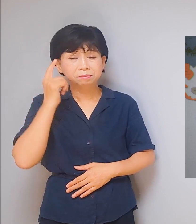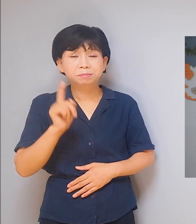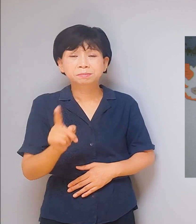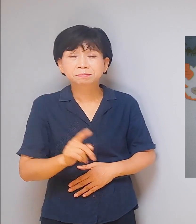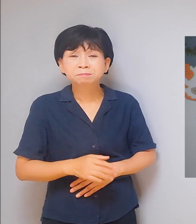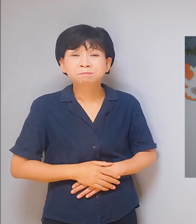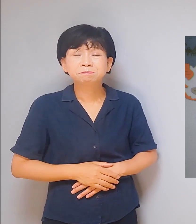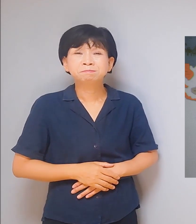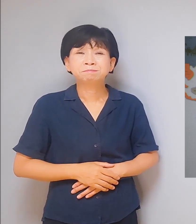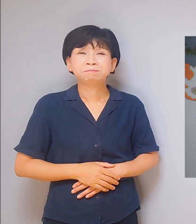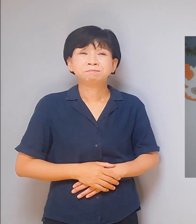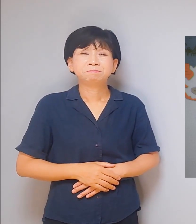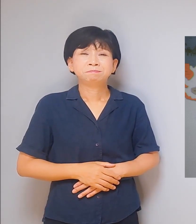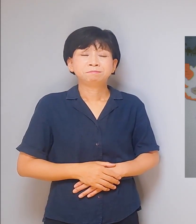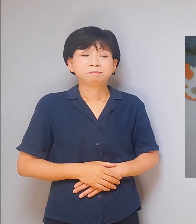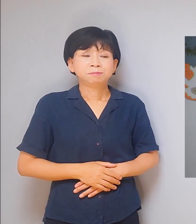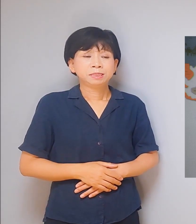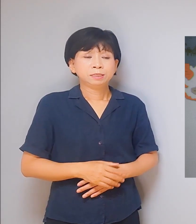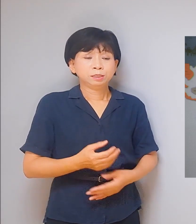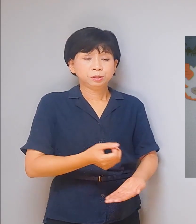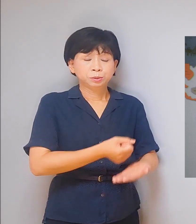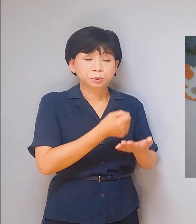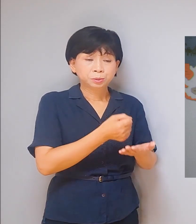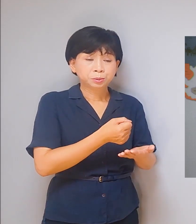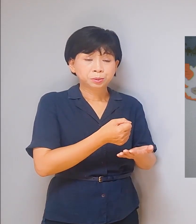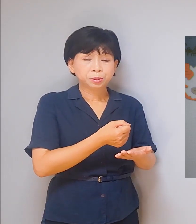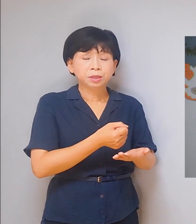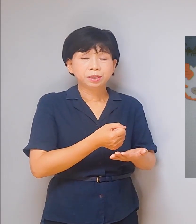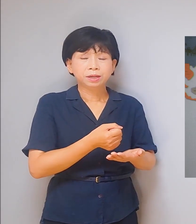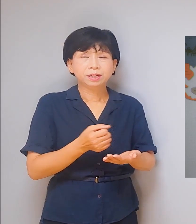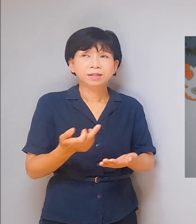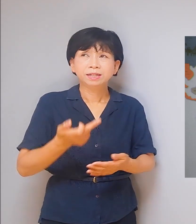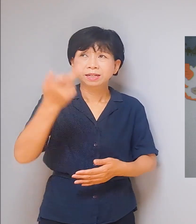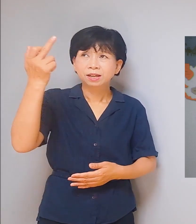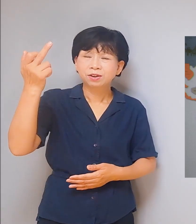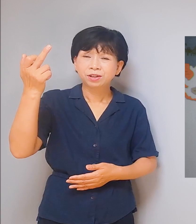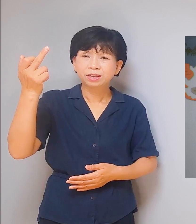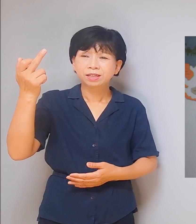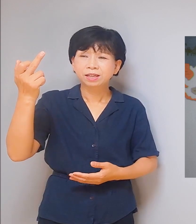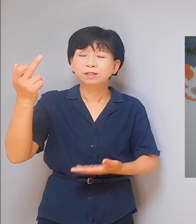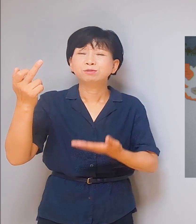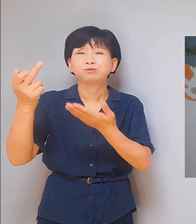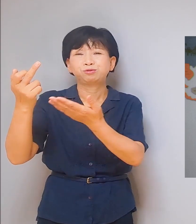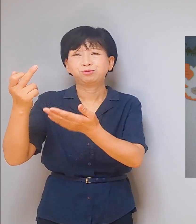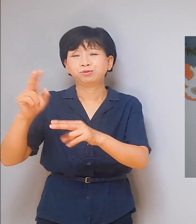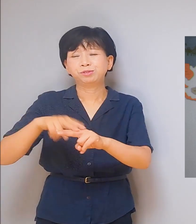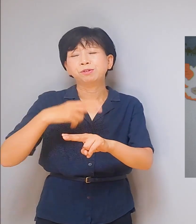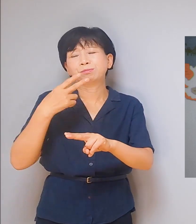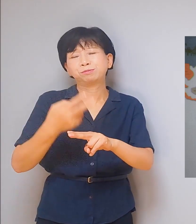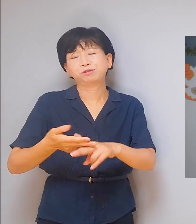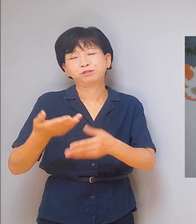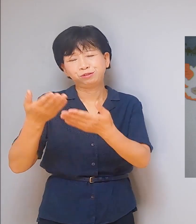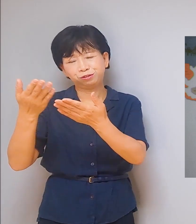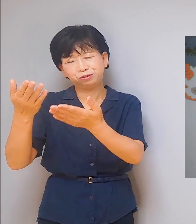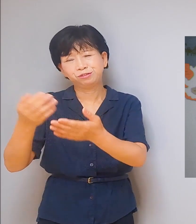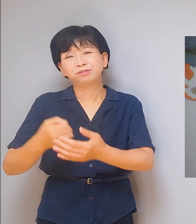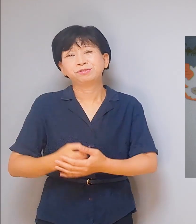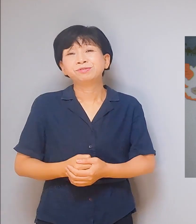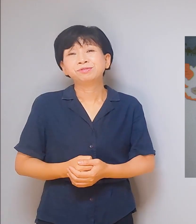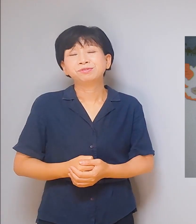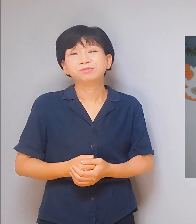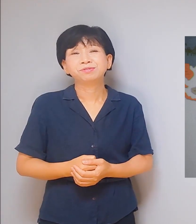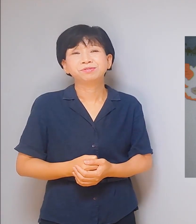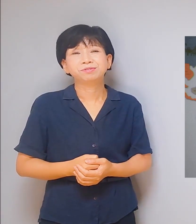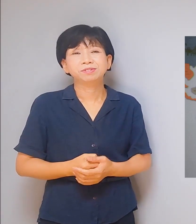생각은요, 자기 소유를 형에게 보내야 되겠다. 형에게 다 선물로